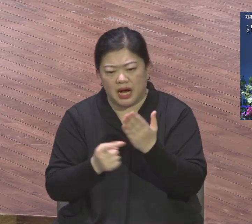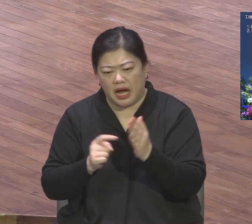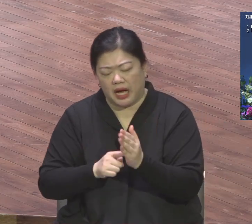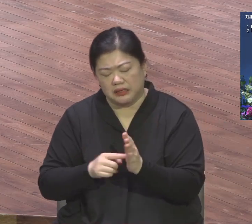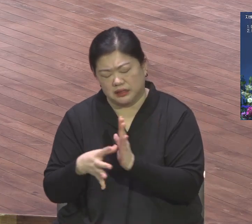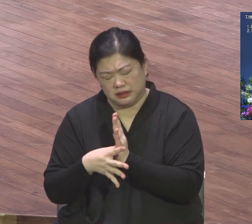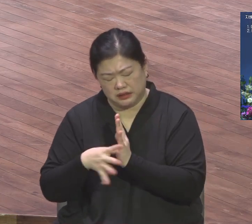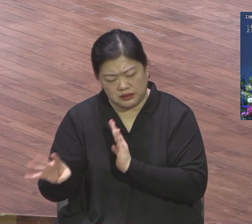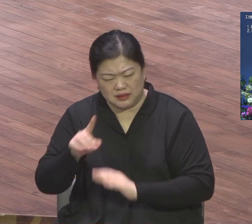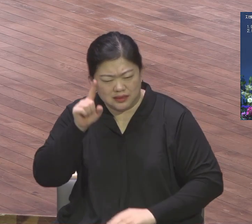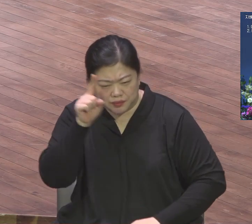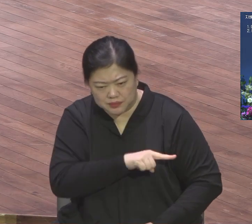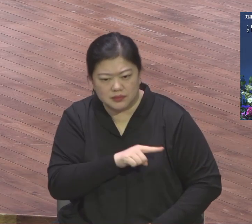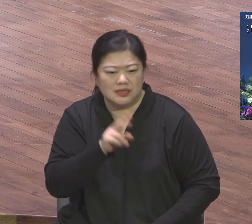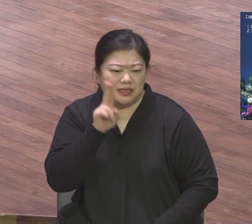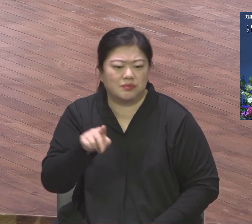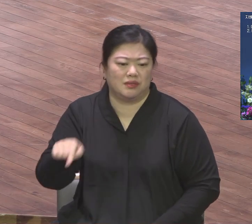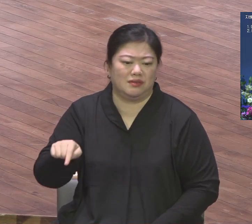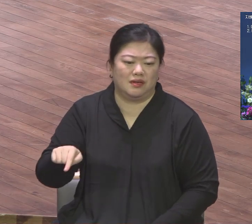만물에서